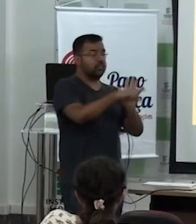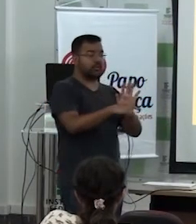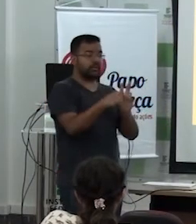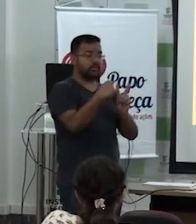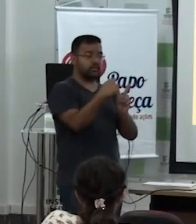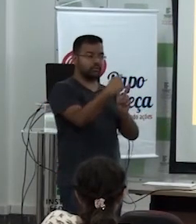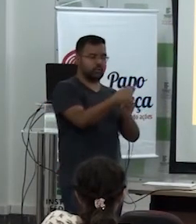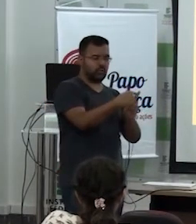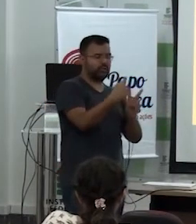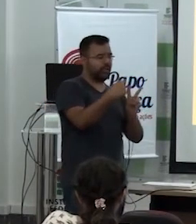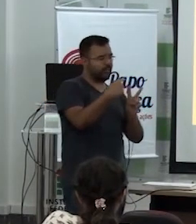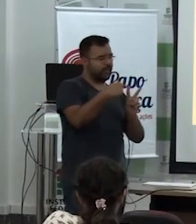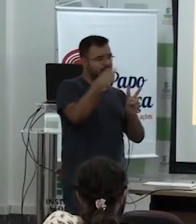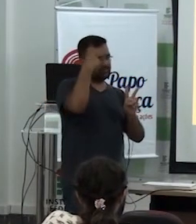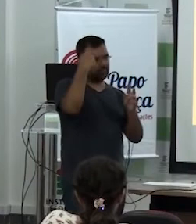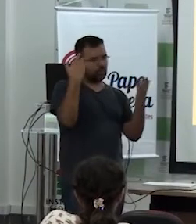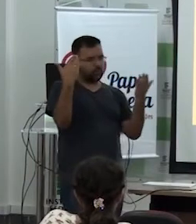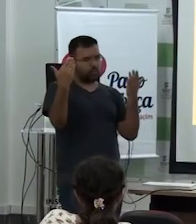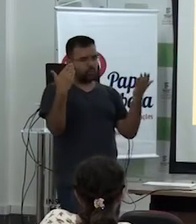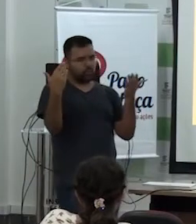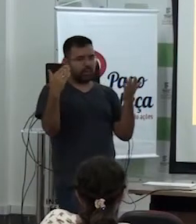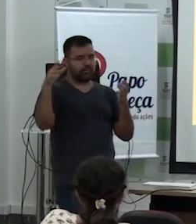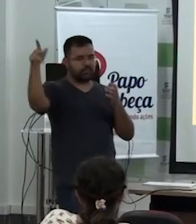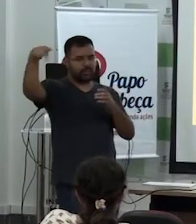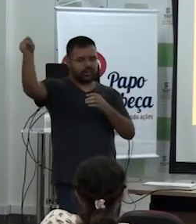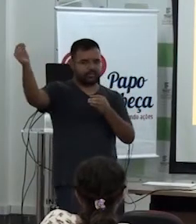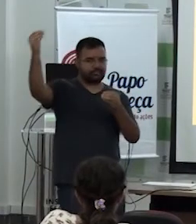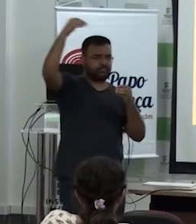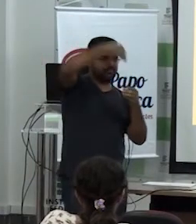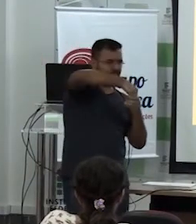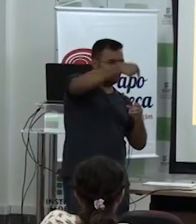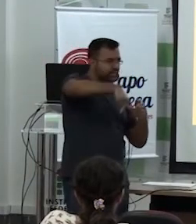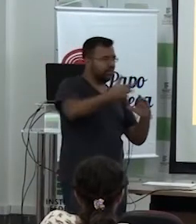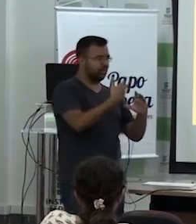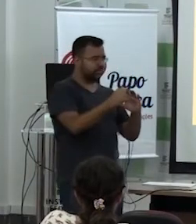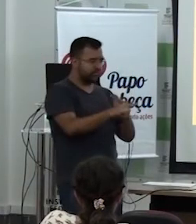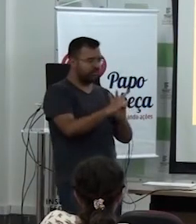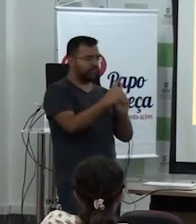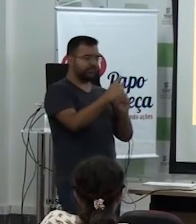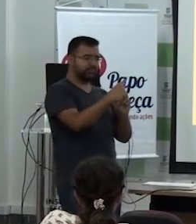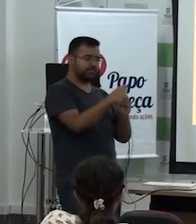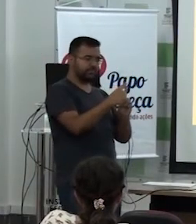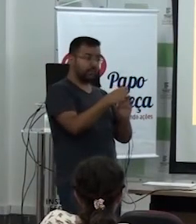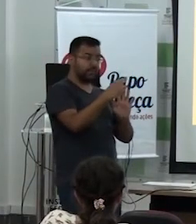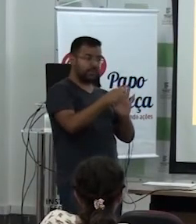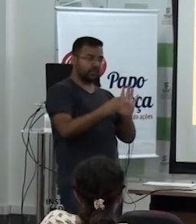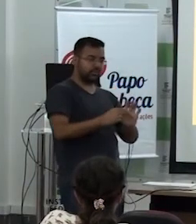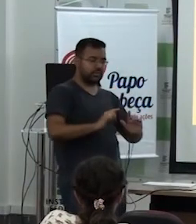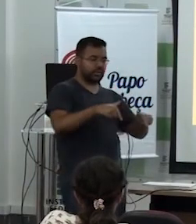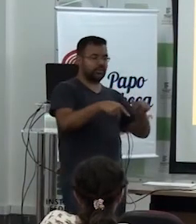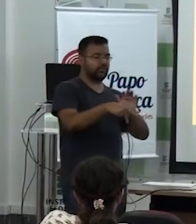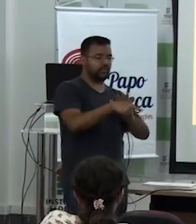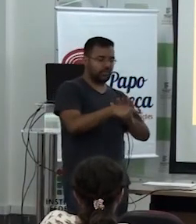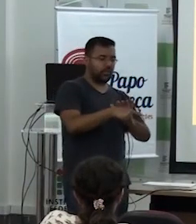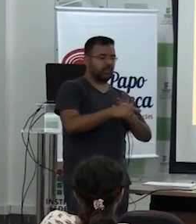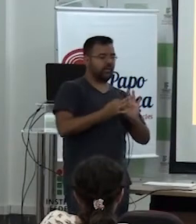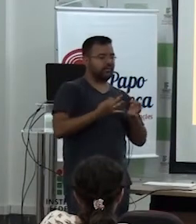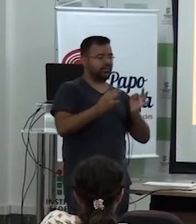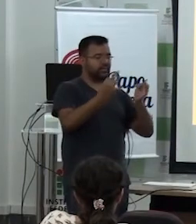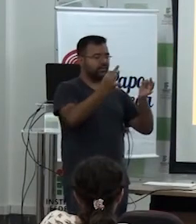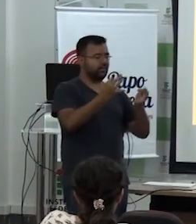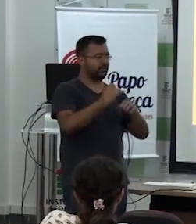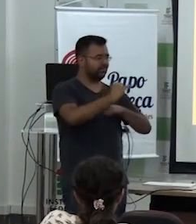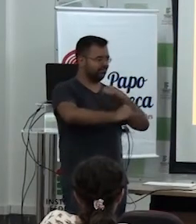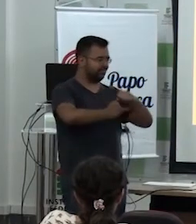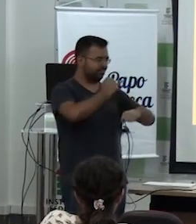Repensar na Educação Finlandesa do Instituto Federal de Educação e Metodologias Ativas de Aprendizagem para Ecologias Digitais Educacionais, pensando